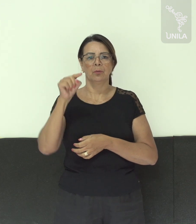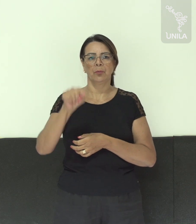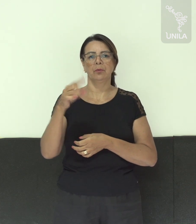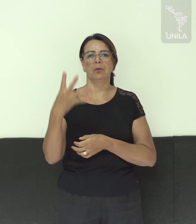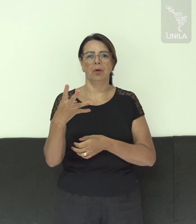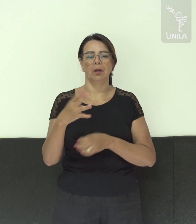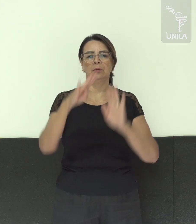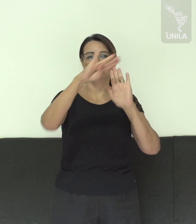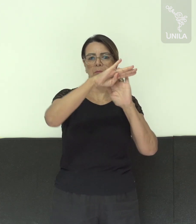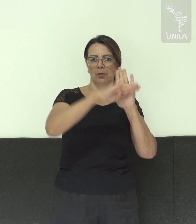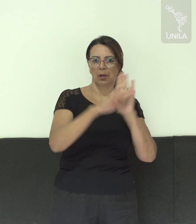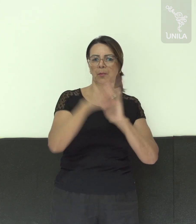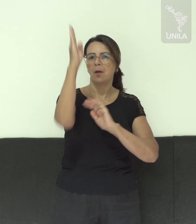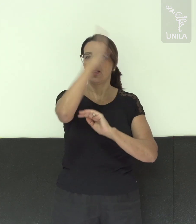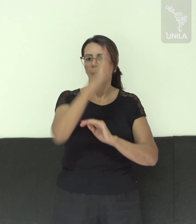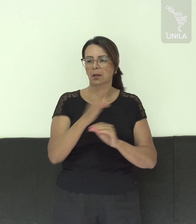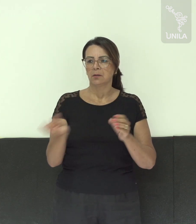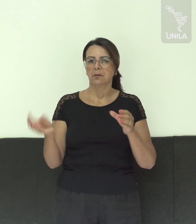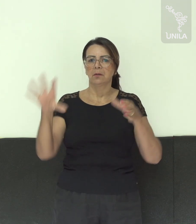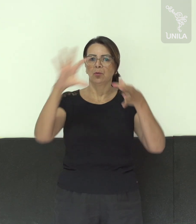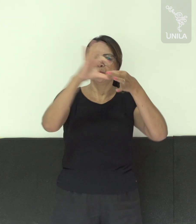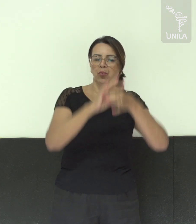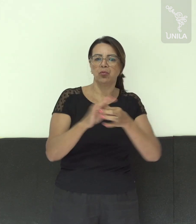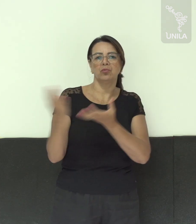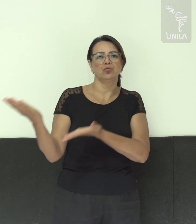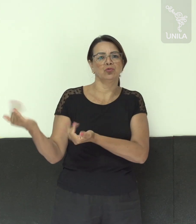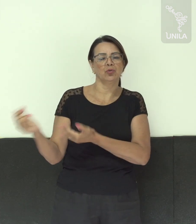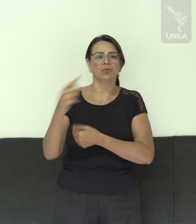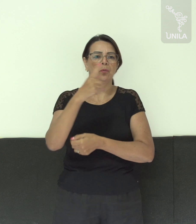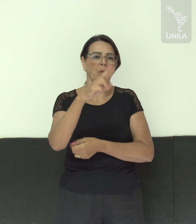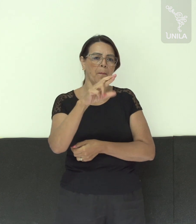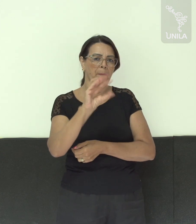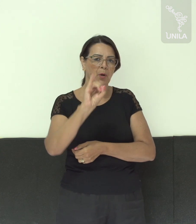6.6.1.2.4. Programa Nacional de Inclusão de Jovem, ProJovem.